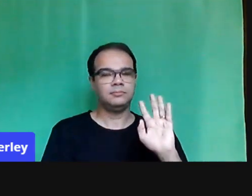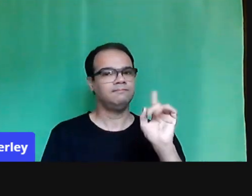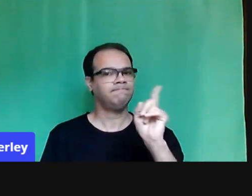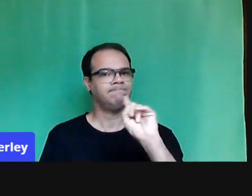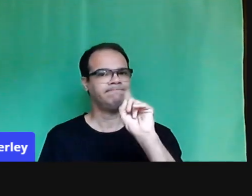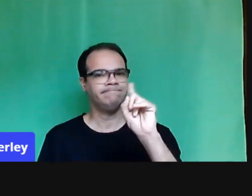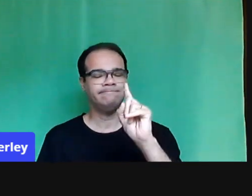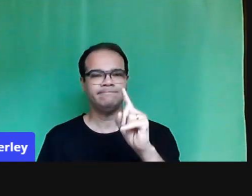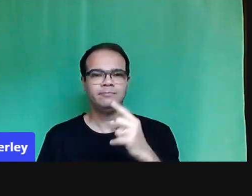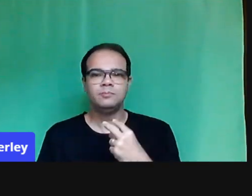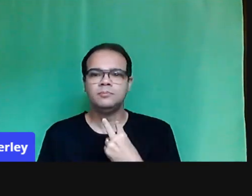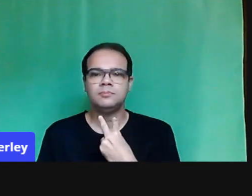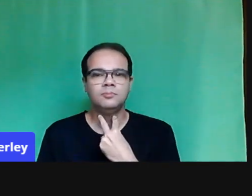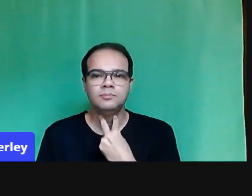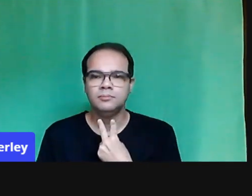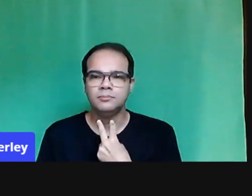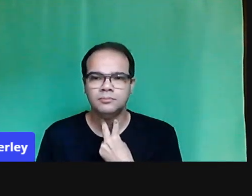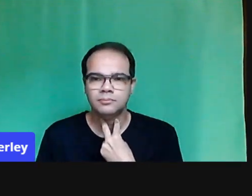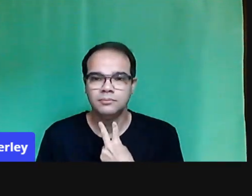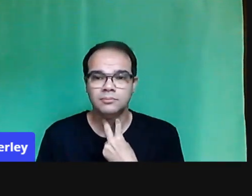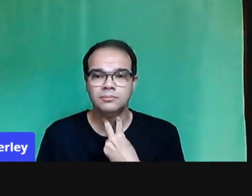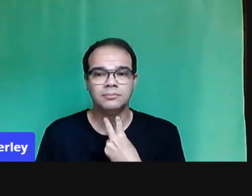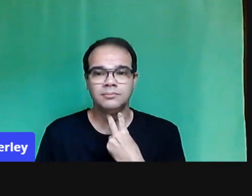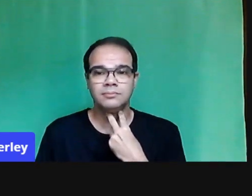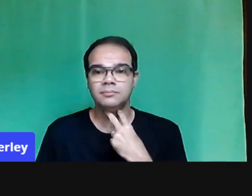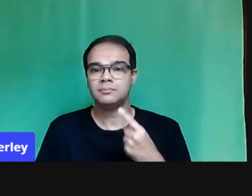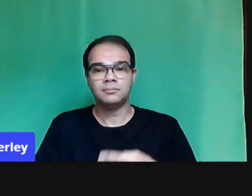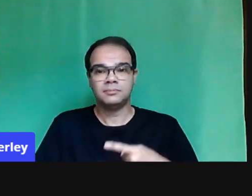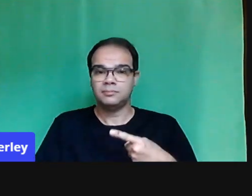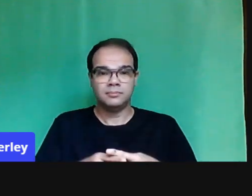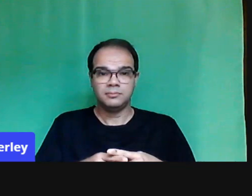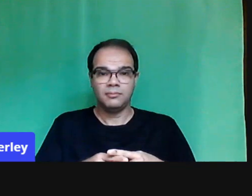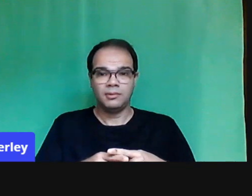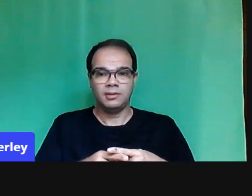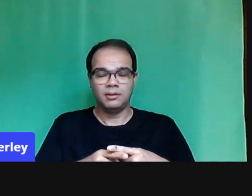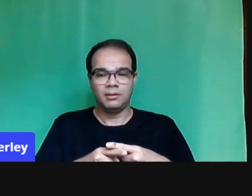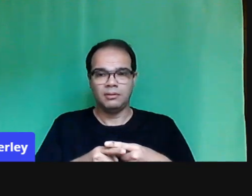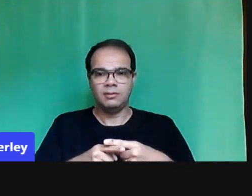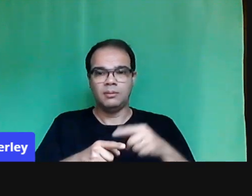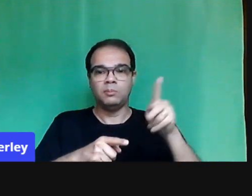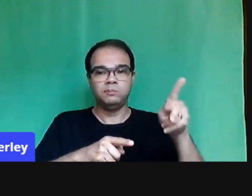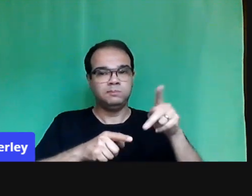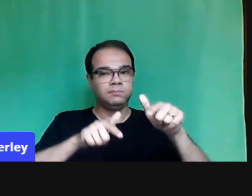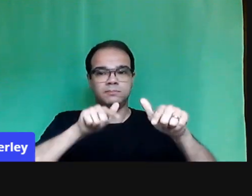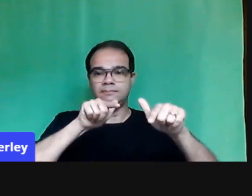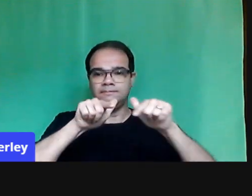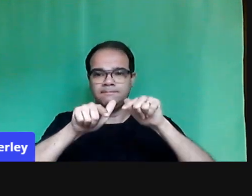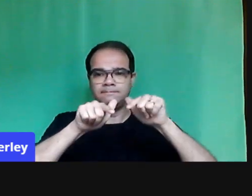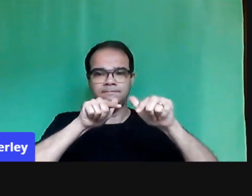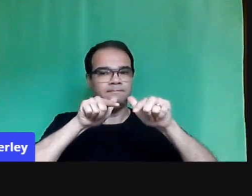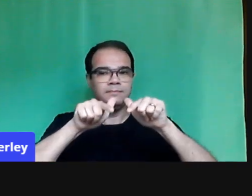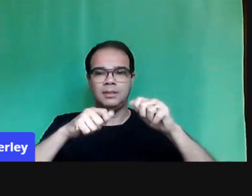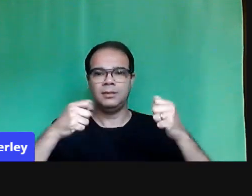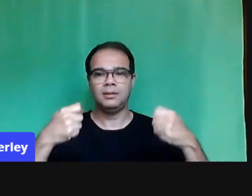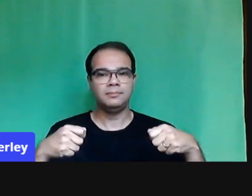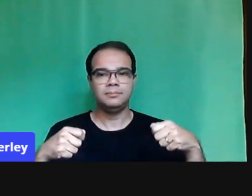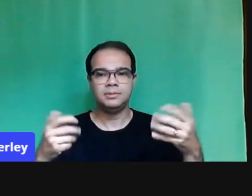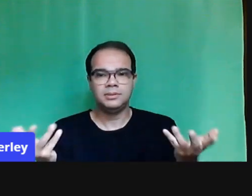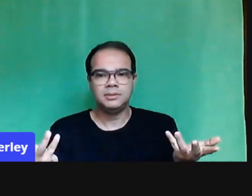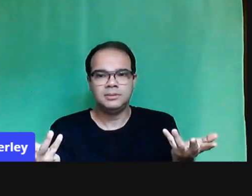podemos fazer isso, né? O nosso trabalho continua. Ele está sendo sobrecarregado, está